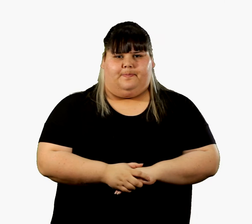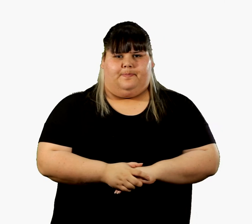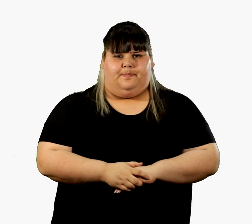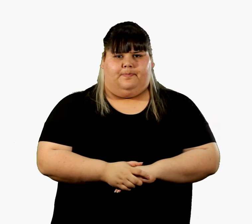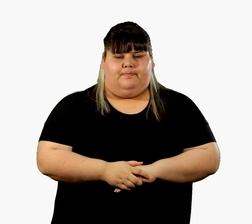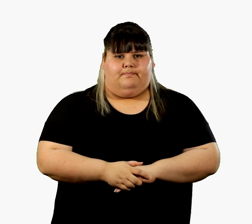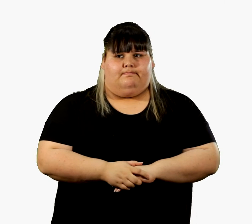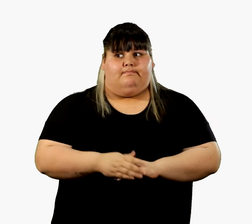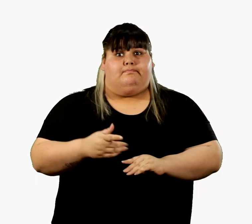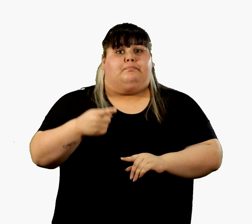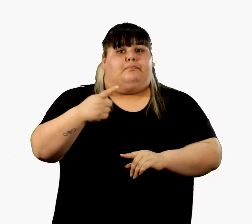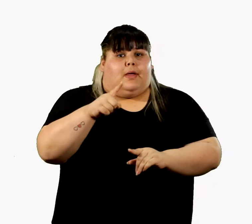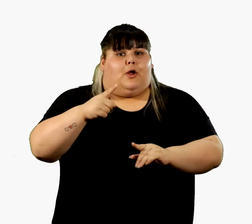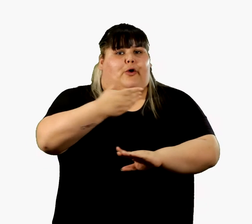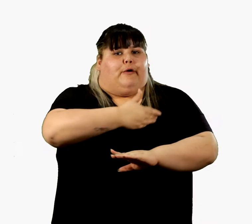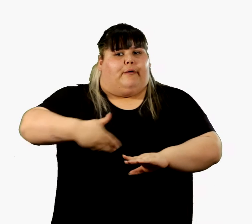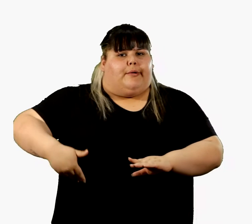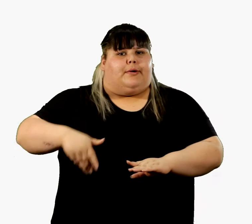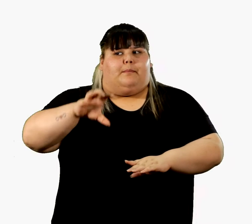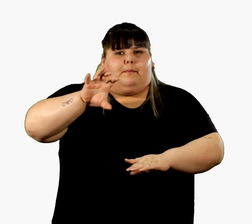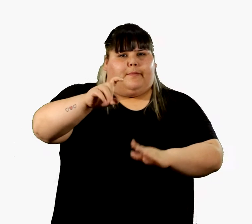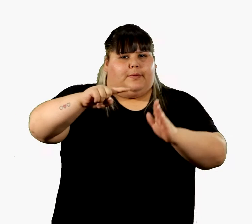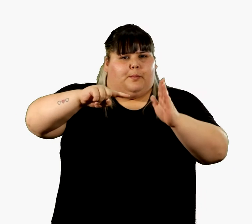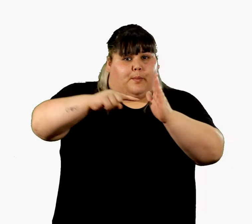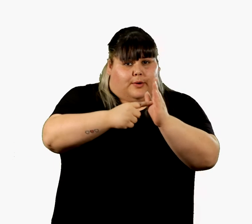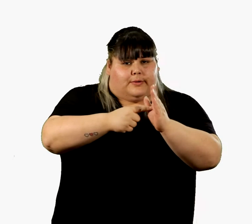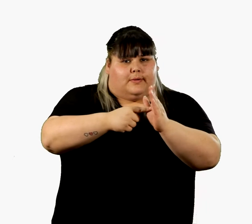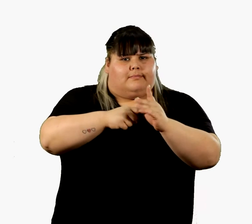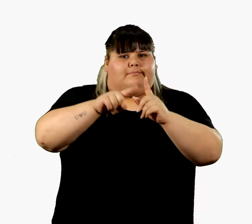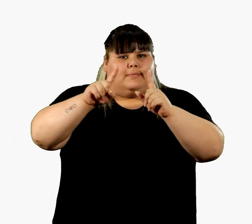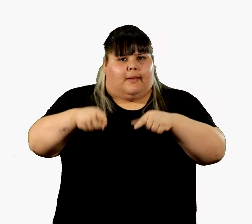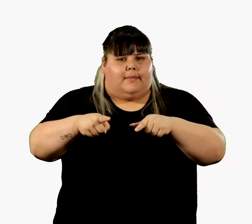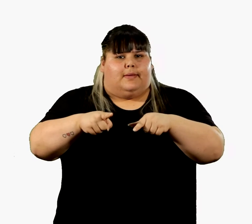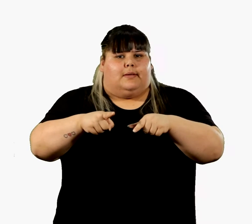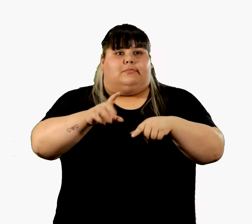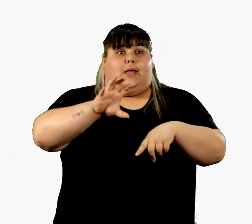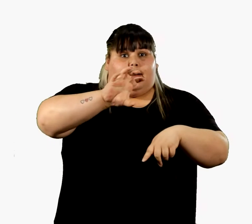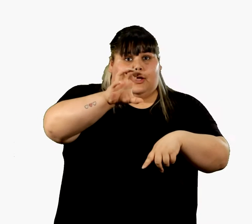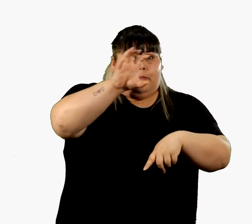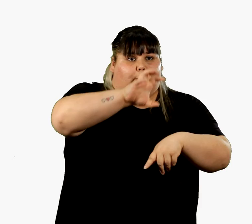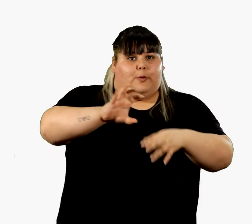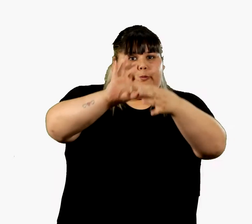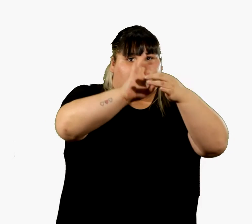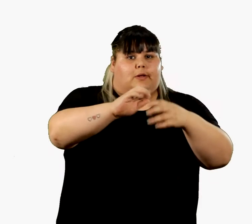fue con el gobernador de la provincia de buenos aires- y encargado de las relaciones exteriores